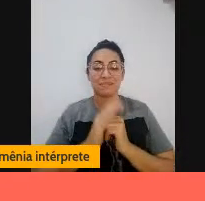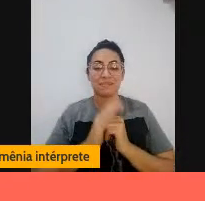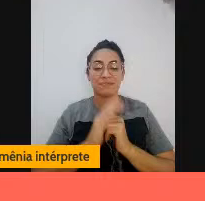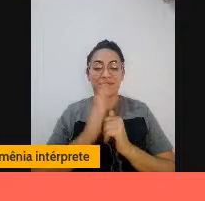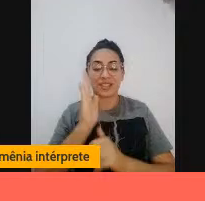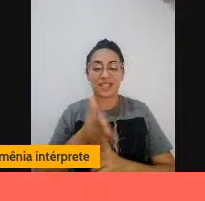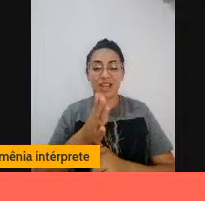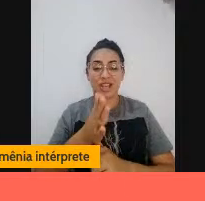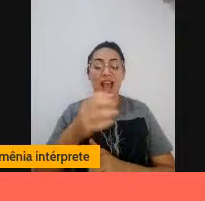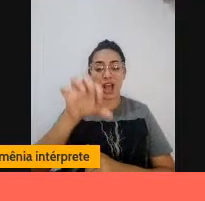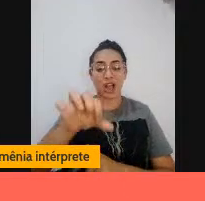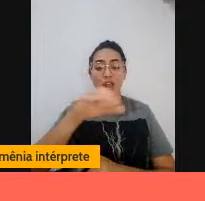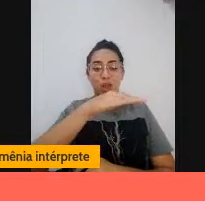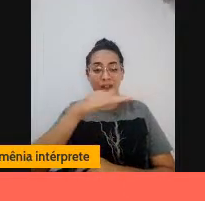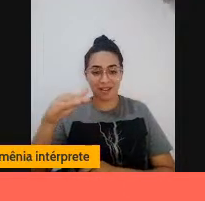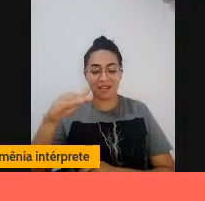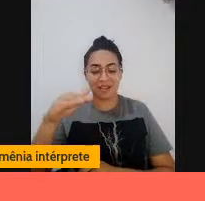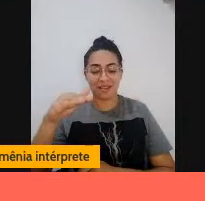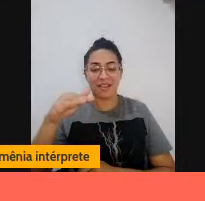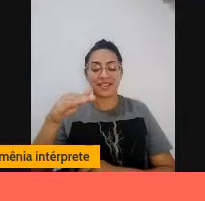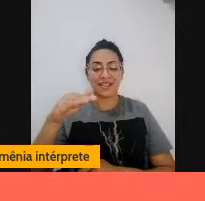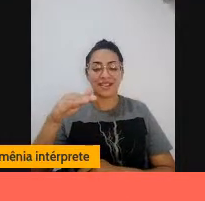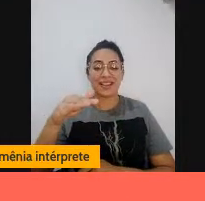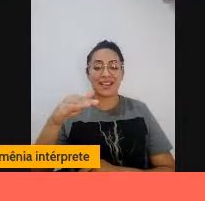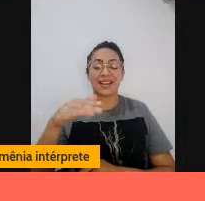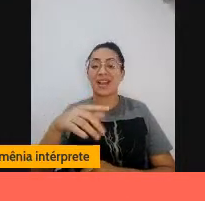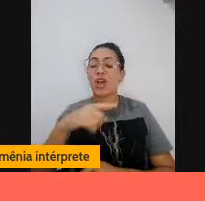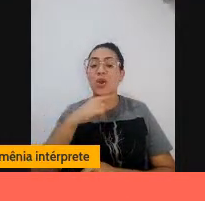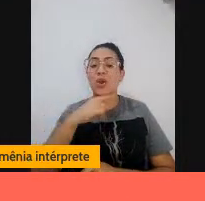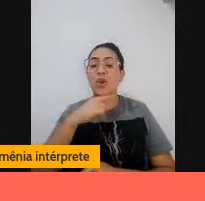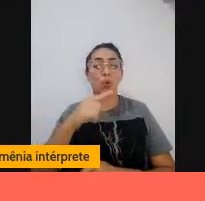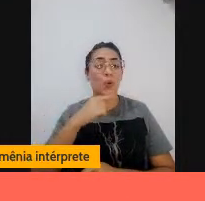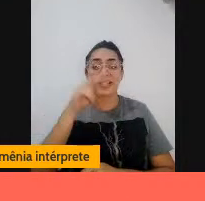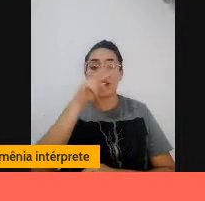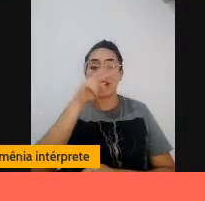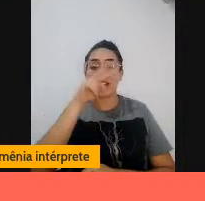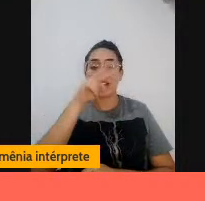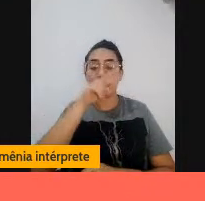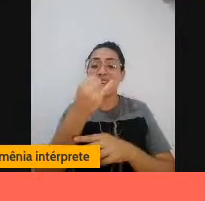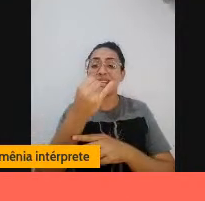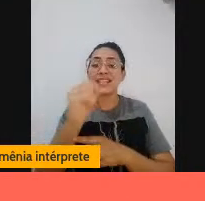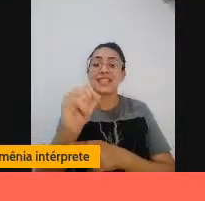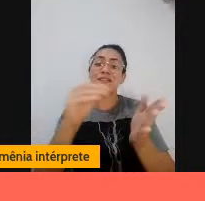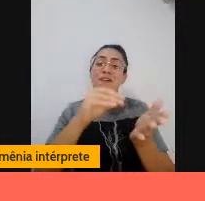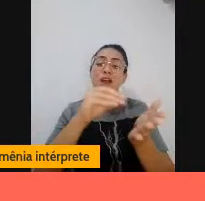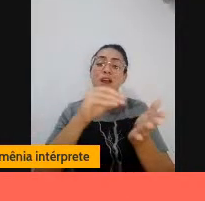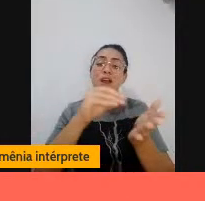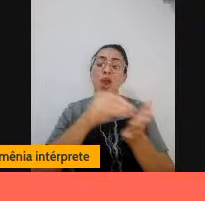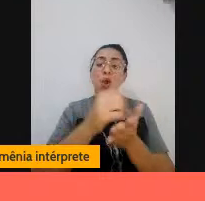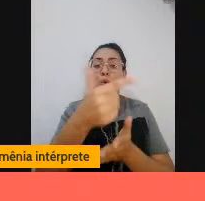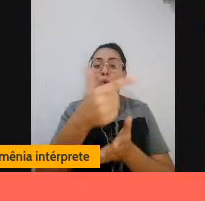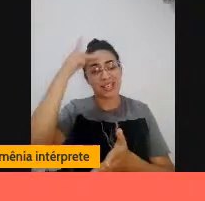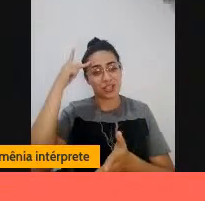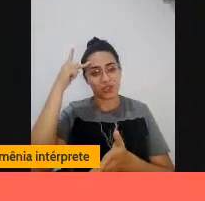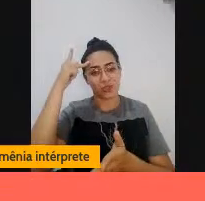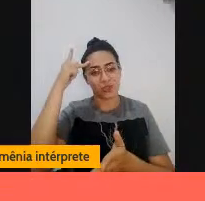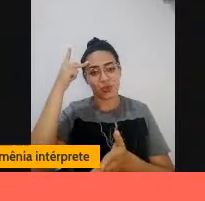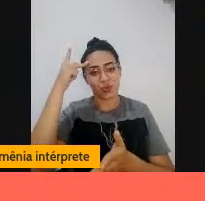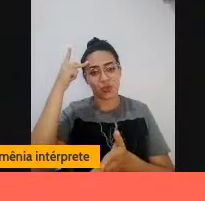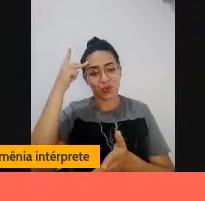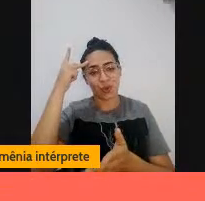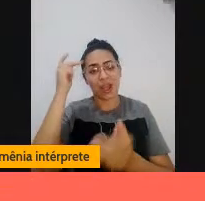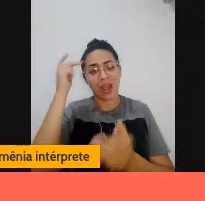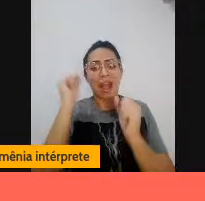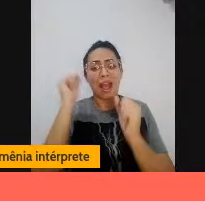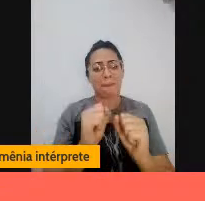9:30. Eu não consigo ver aqui se falta alguém. Se faltar, gente, por favor, fique muito à